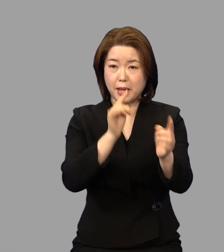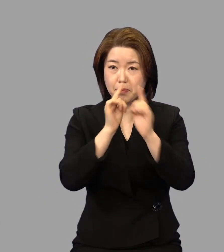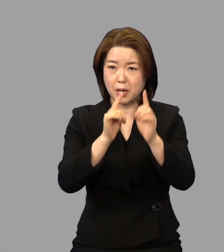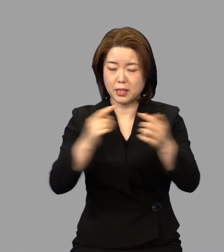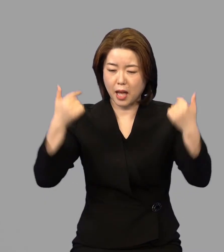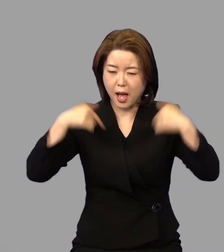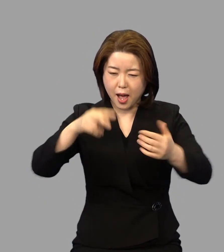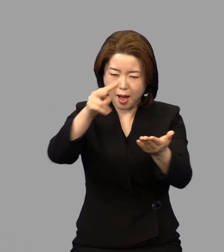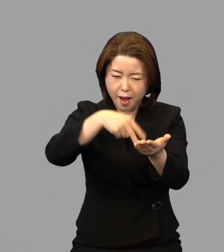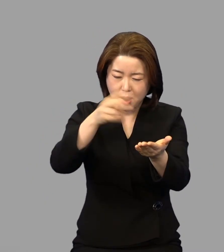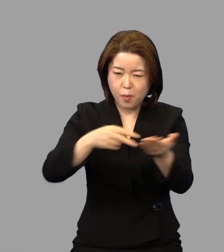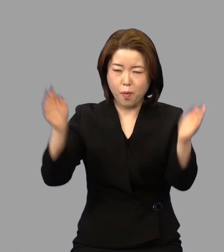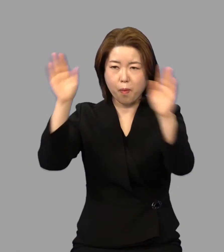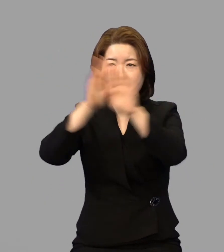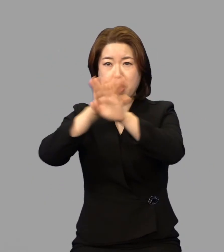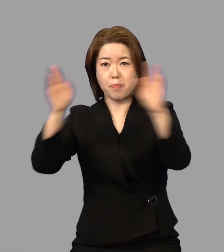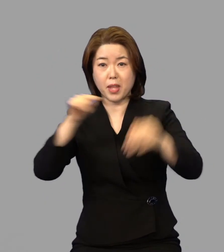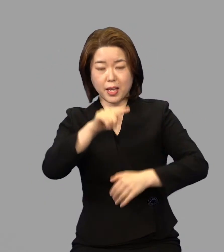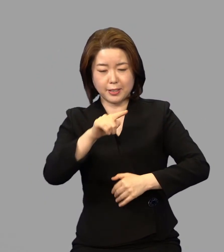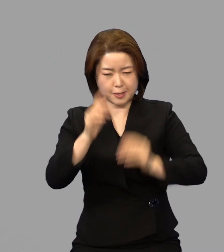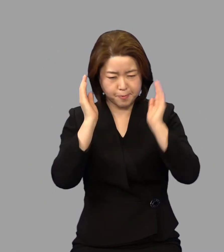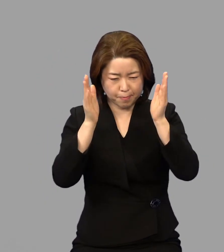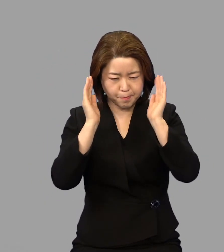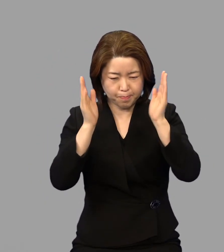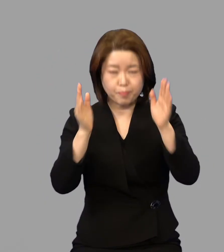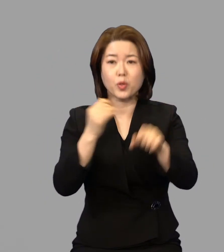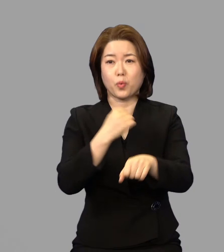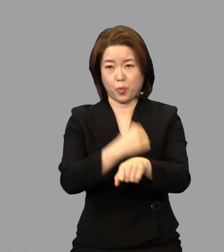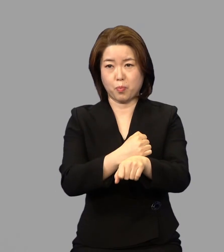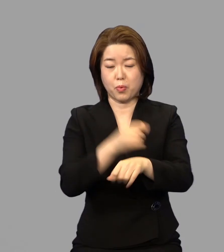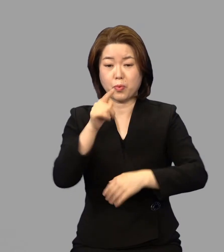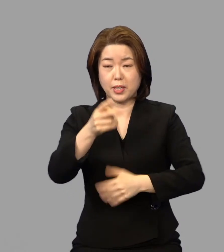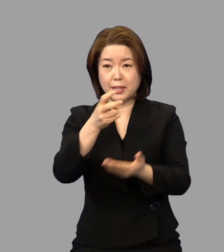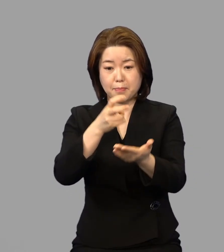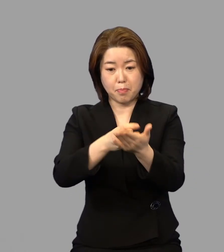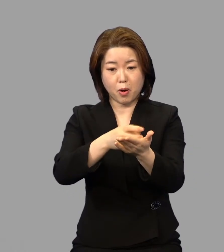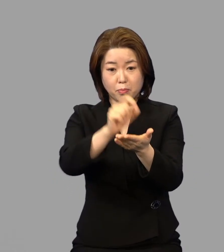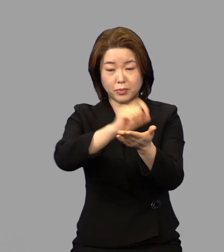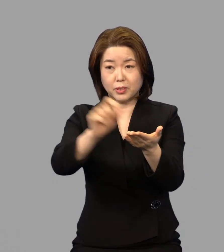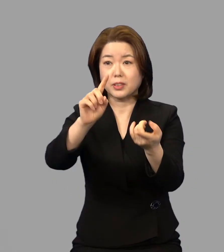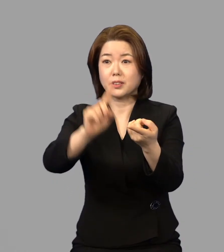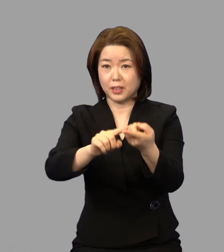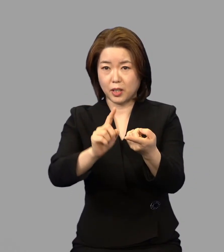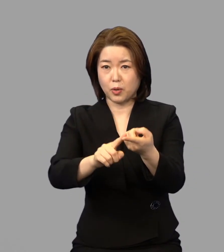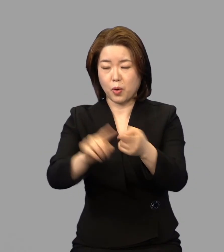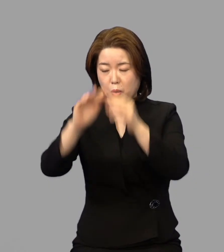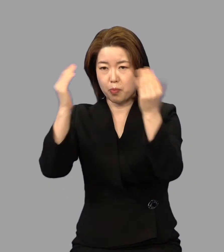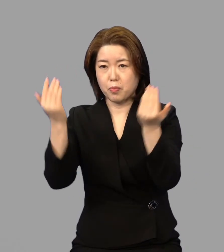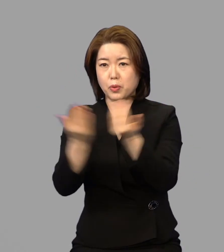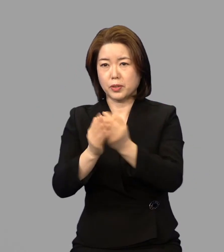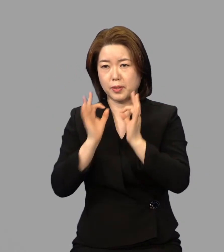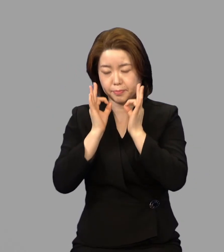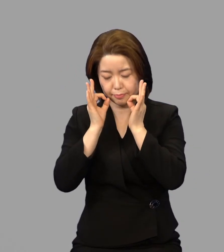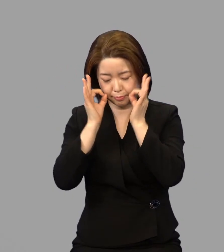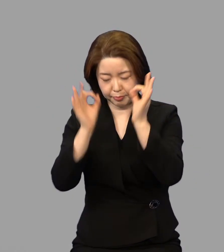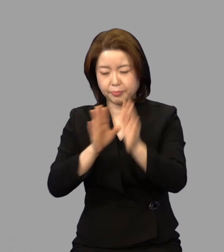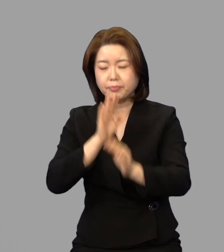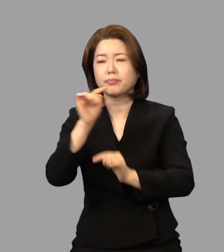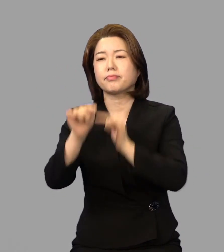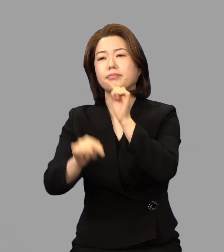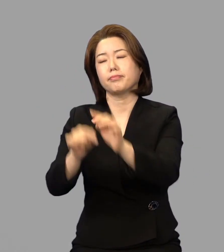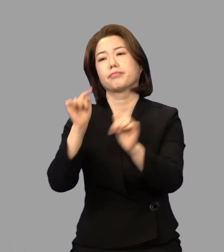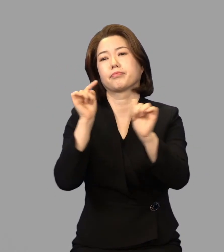늘 읽고 밤낮으로 그것을 공부하여 이 율법책에 쓰여진 대로 모든 것을 성심껏